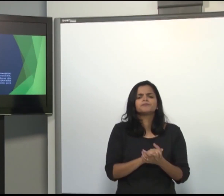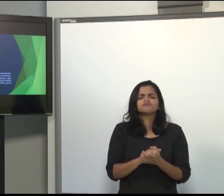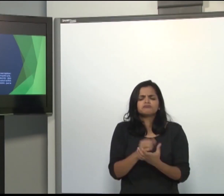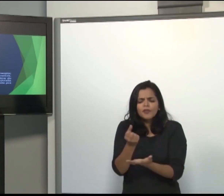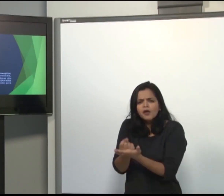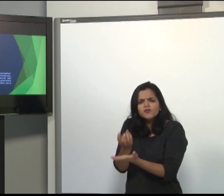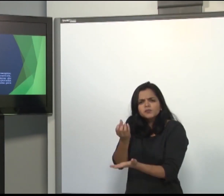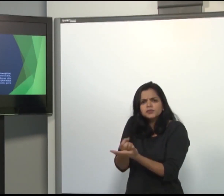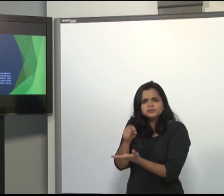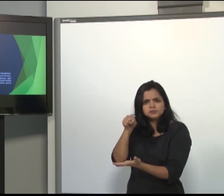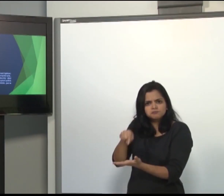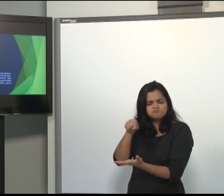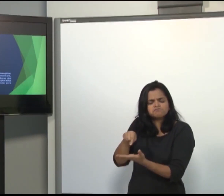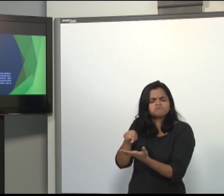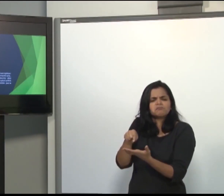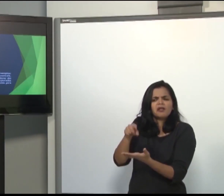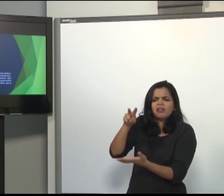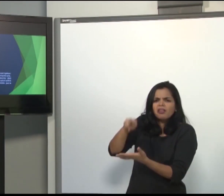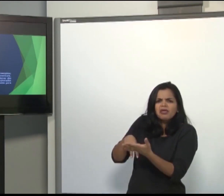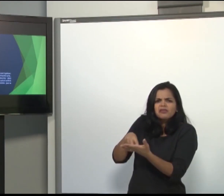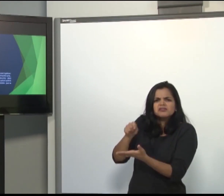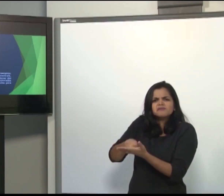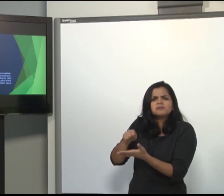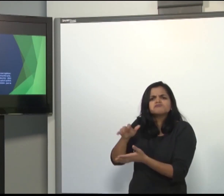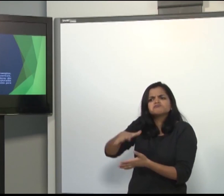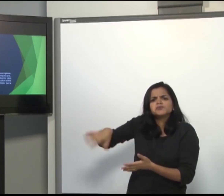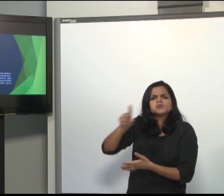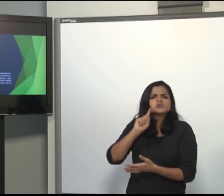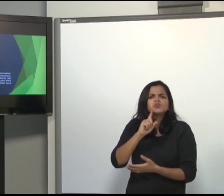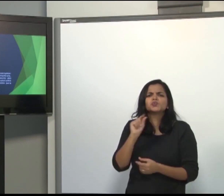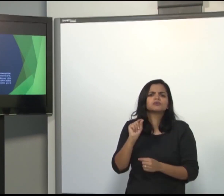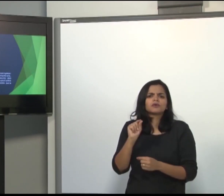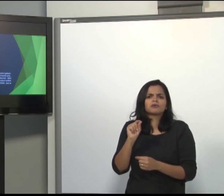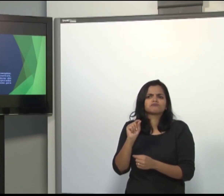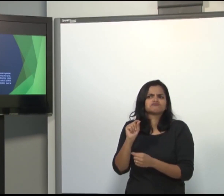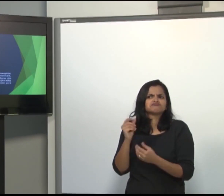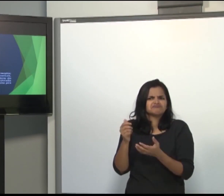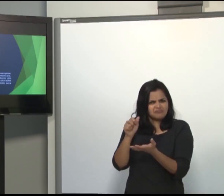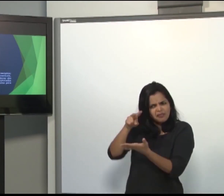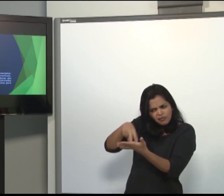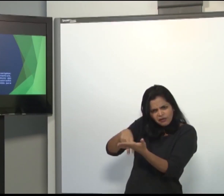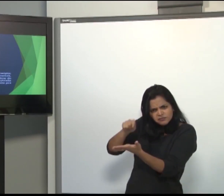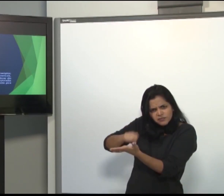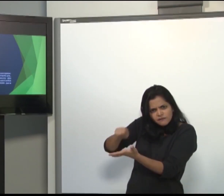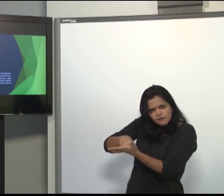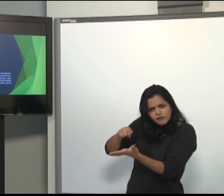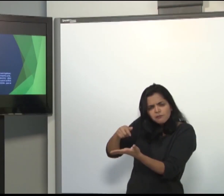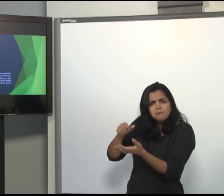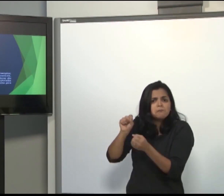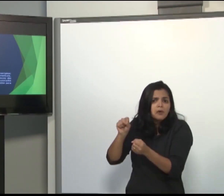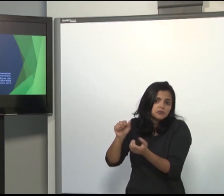para os ouvintes, a maioria tem como objetivo a alfabetização, ler e escrever. E para os